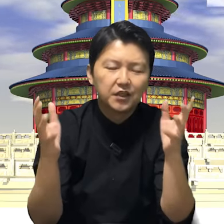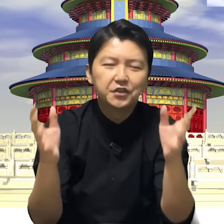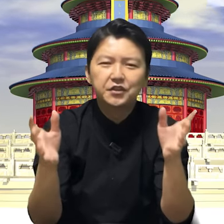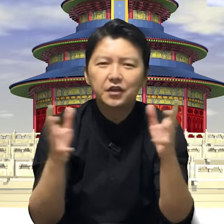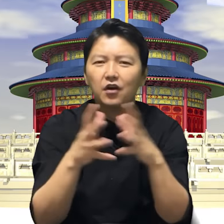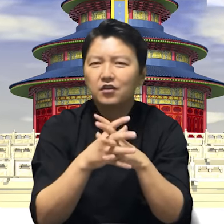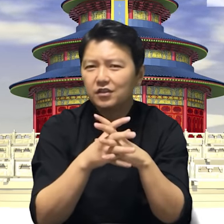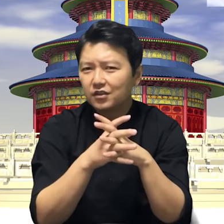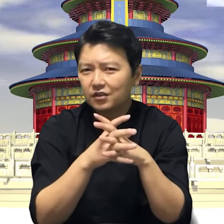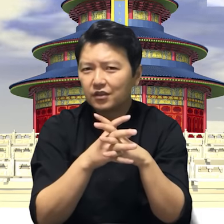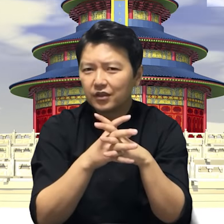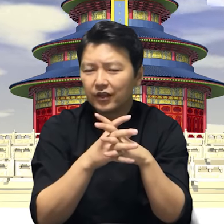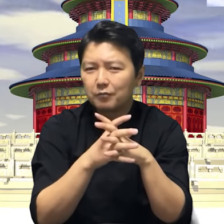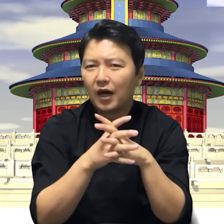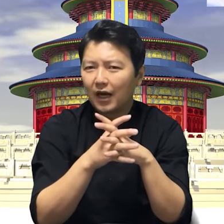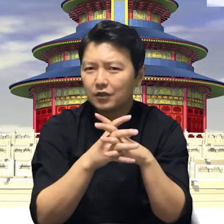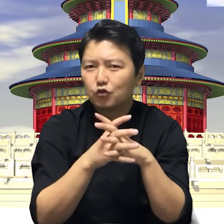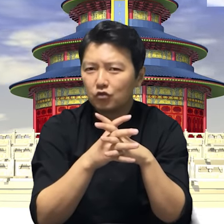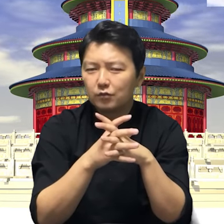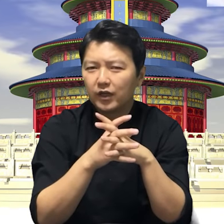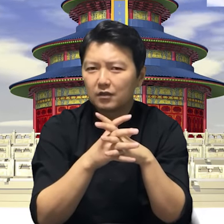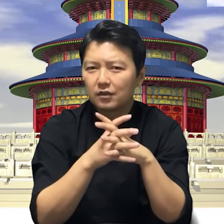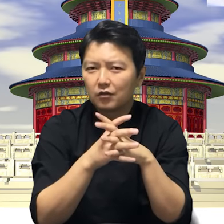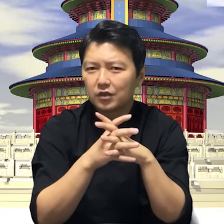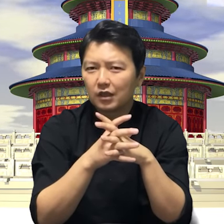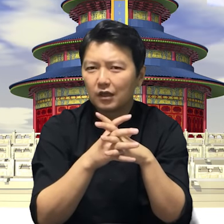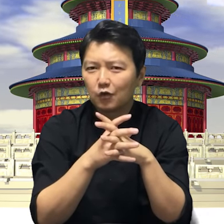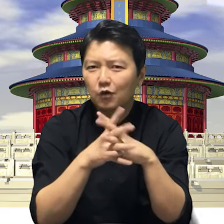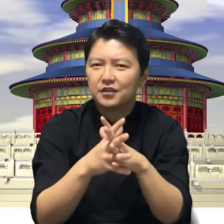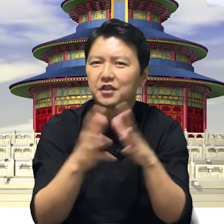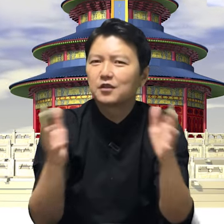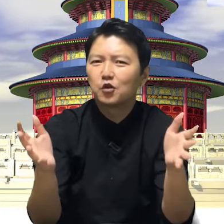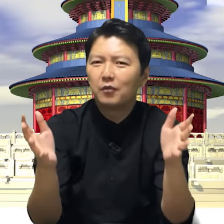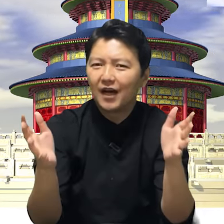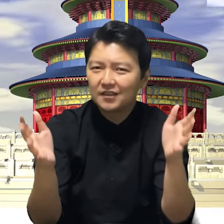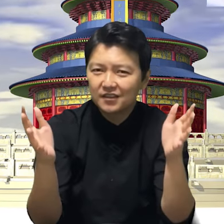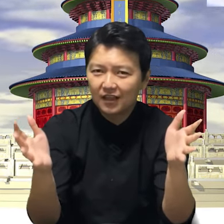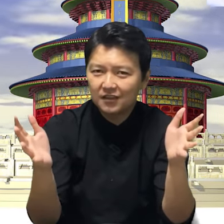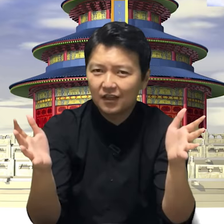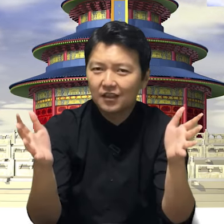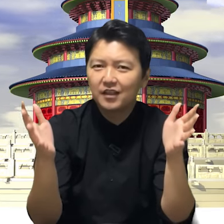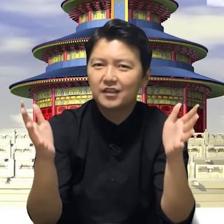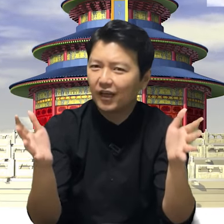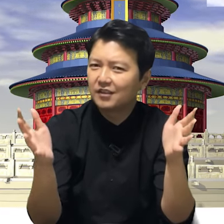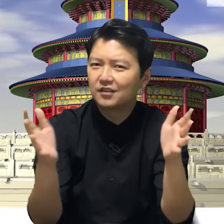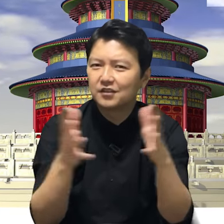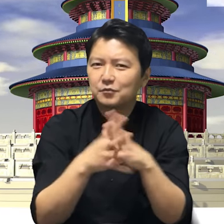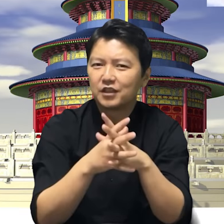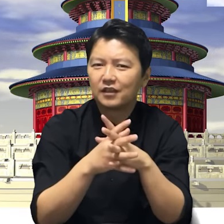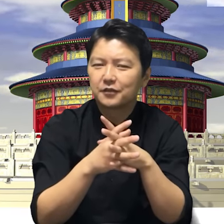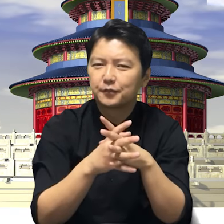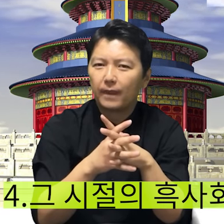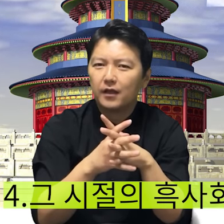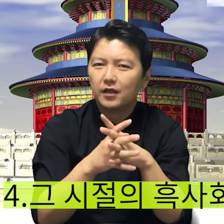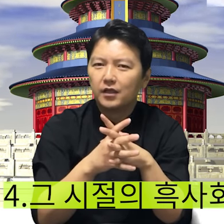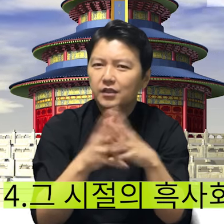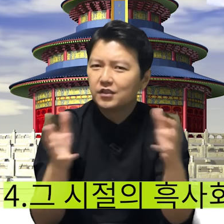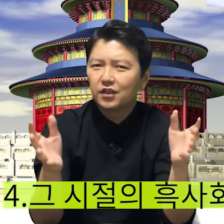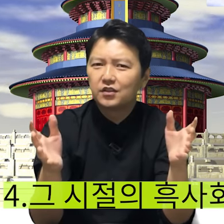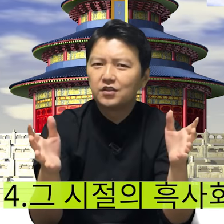그의 어린 시절에 대해 많이 궁금해할 거라고 생각하고 제가 좀 많이 상세하게 얘기 드렸습니다. 이제 그